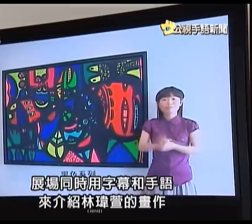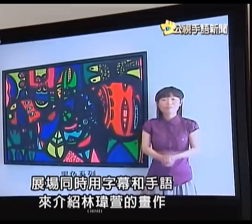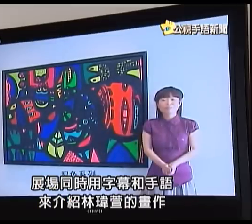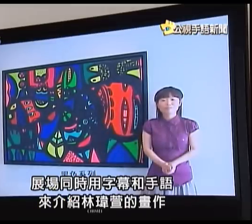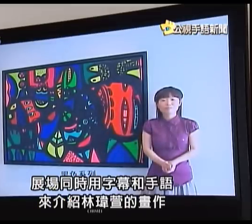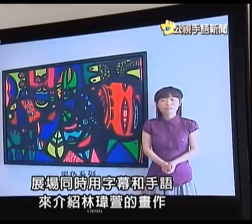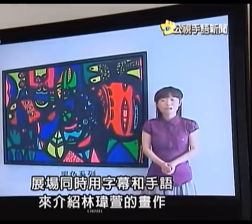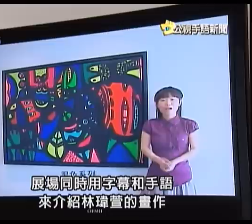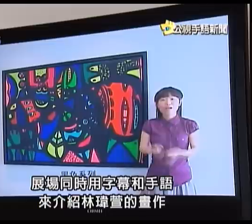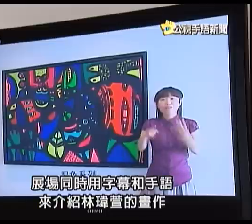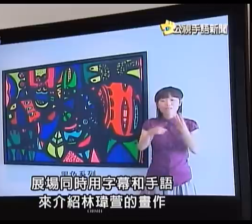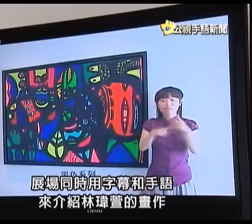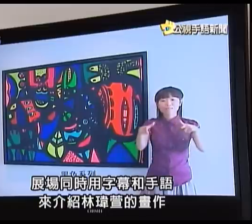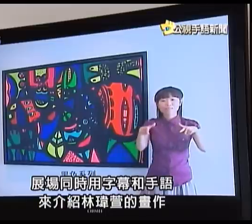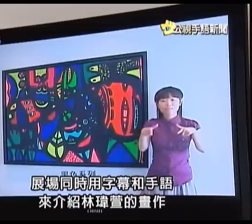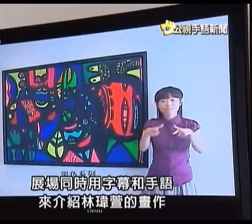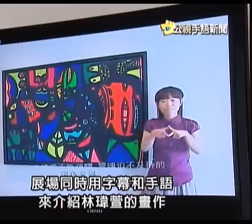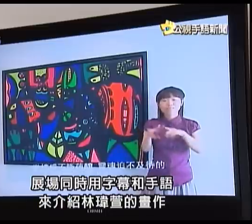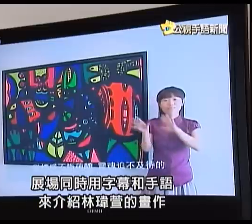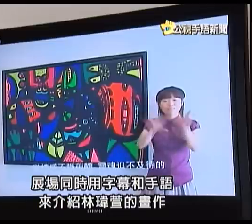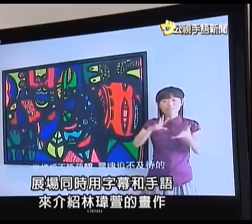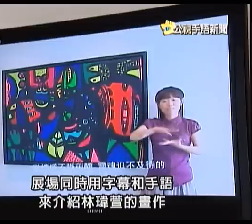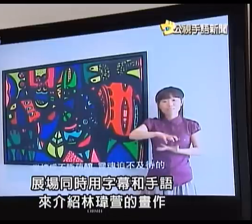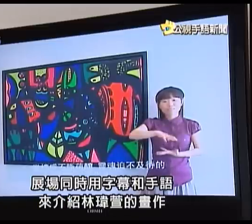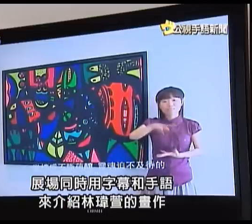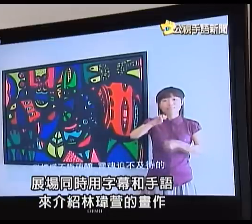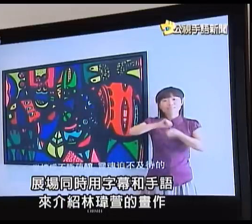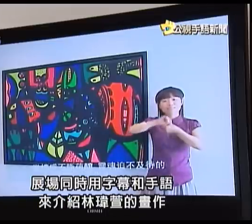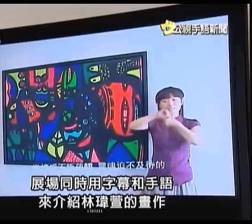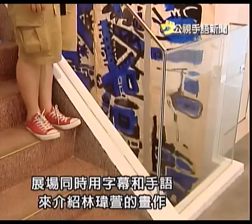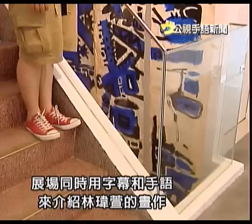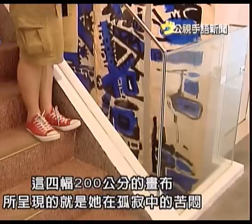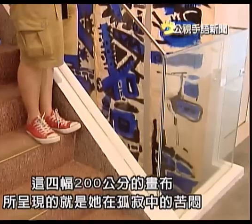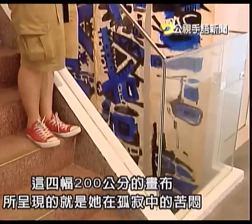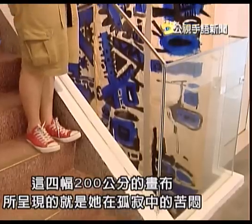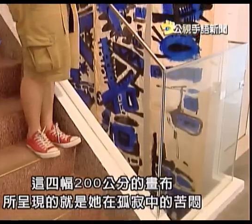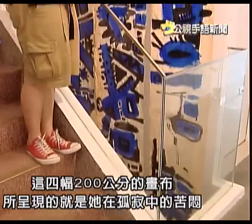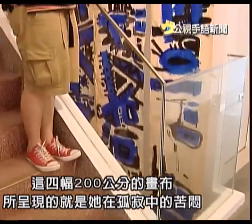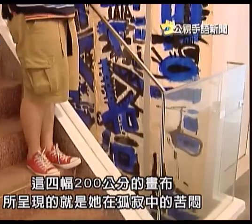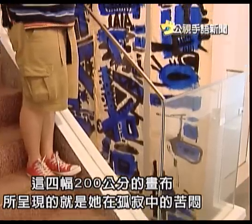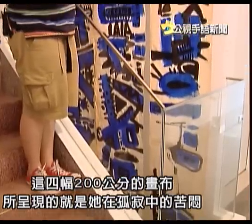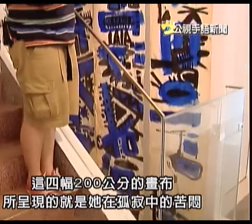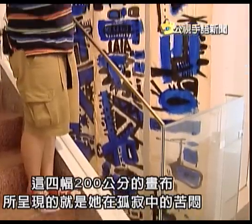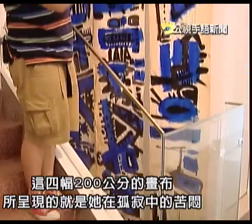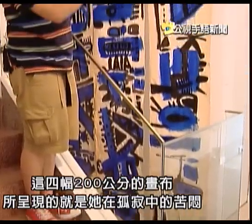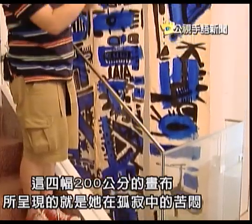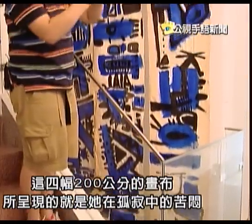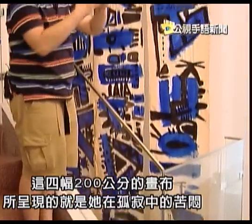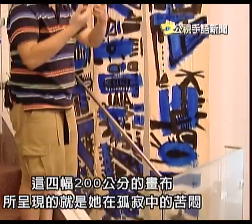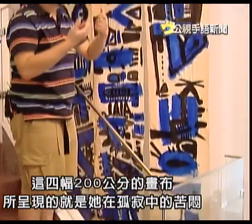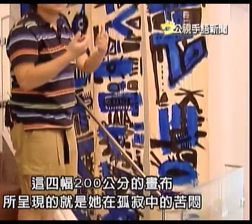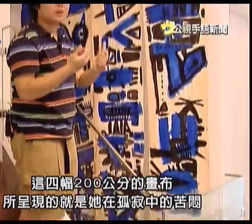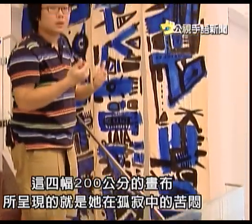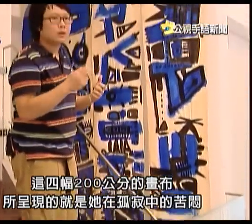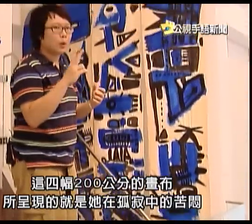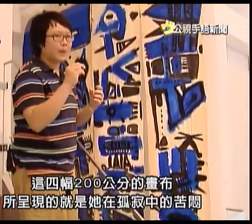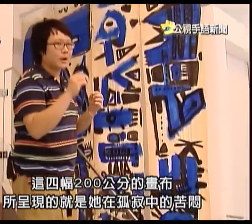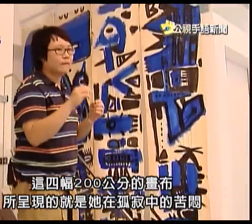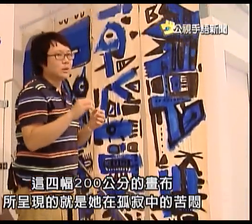场同时用字幕和手语来介绍林伟轩的画作。这四幅200公分的画布所呈现出来的，